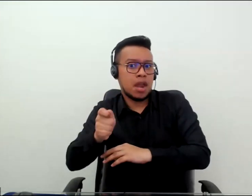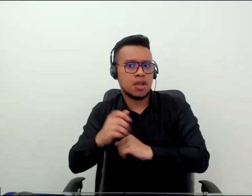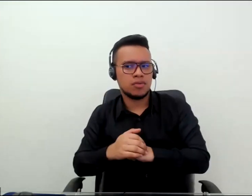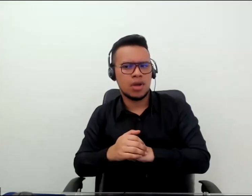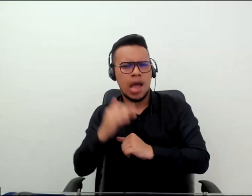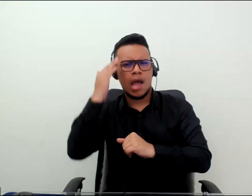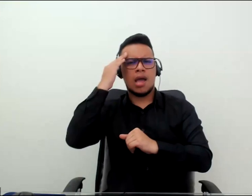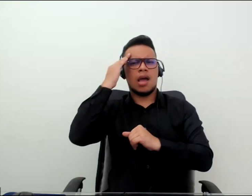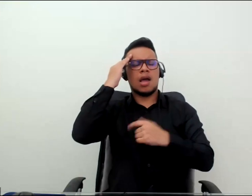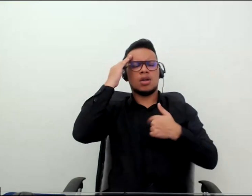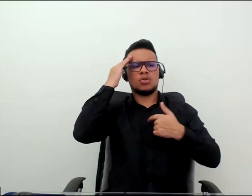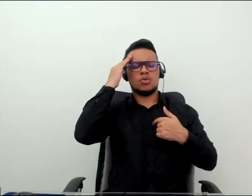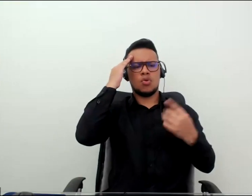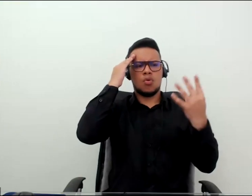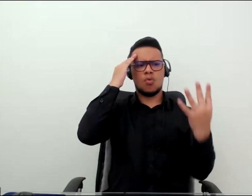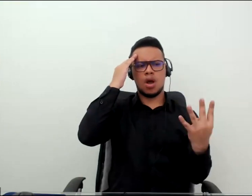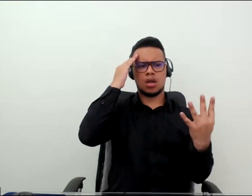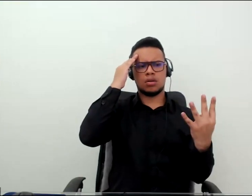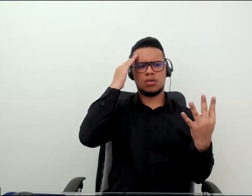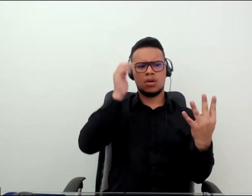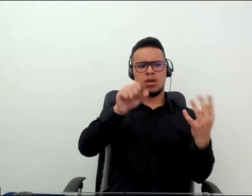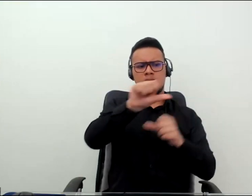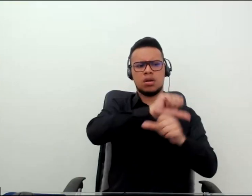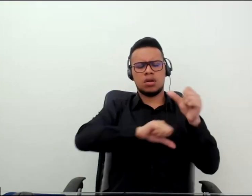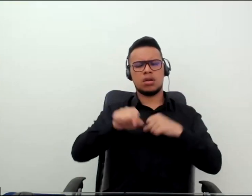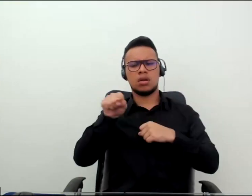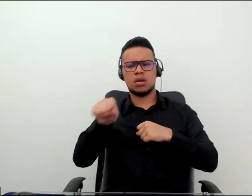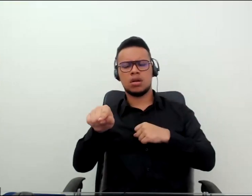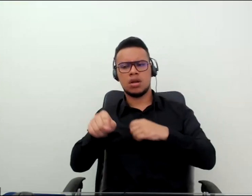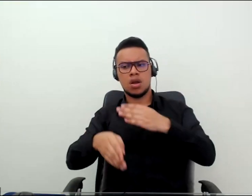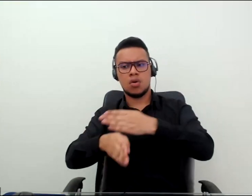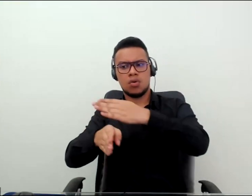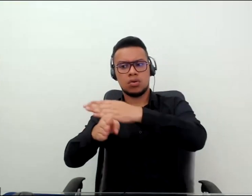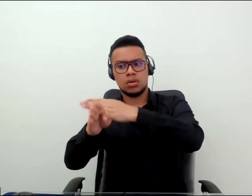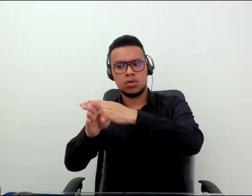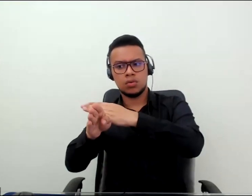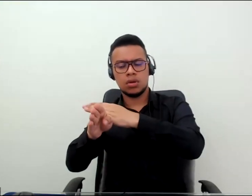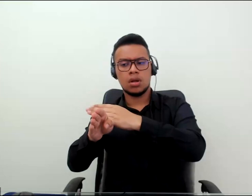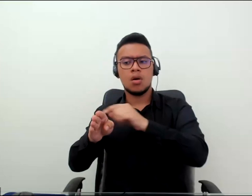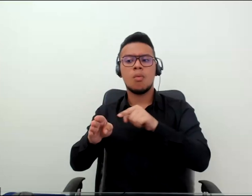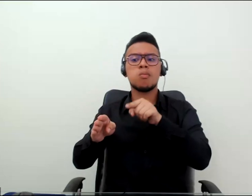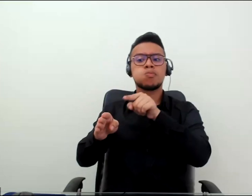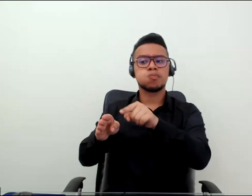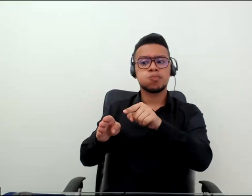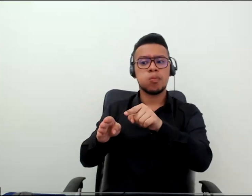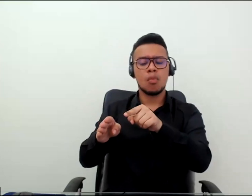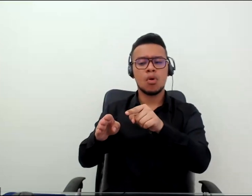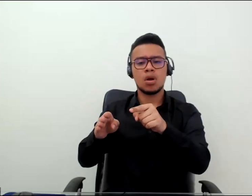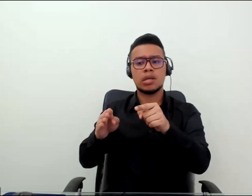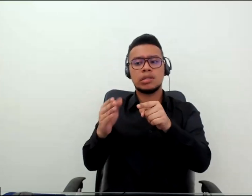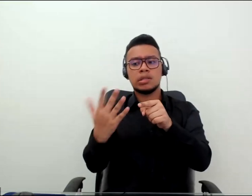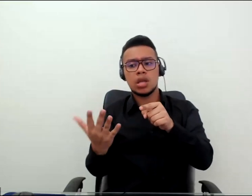académicos y que me van a sumar para dar continuidad al beneficio lo podrán hacer pero tendrán presente que solamente para